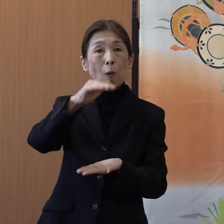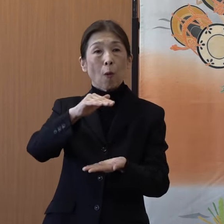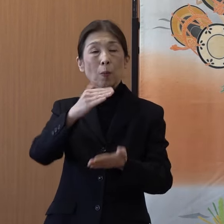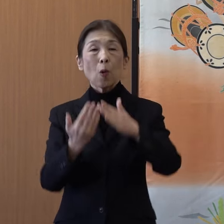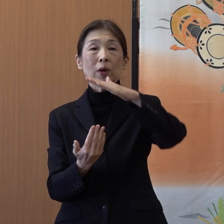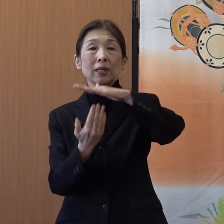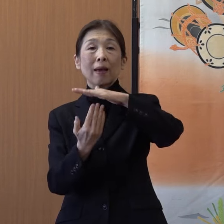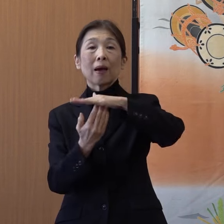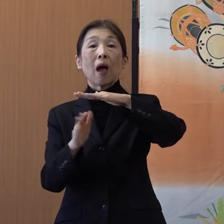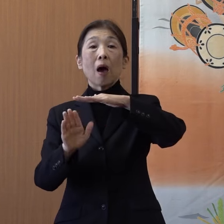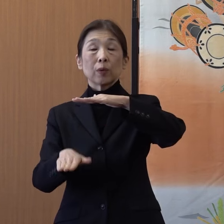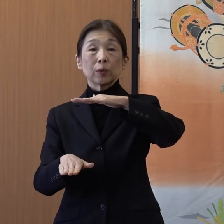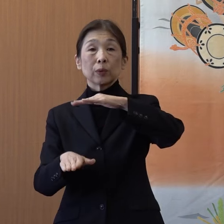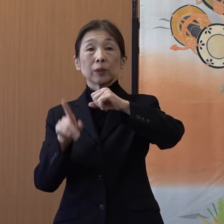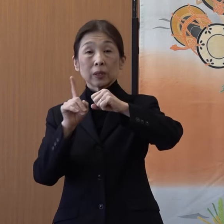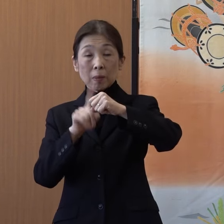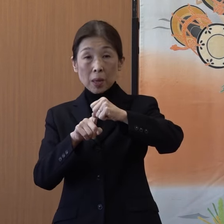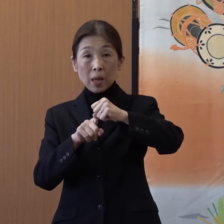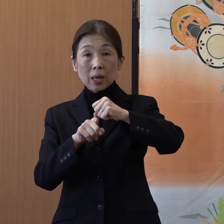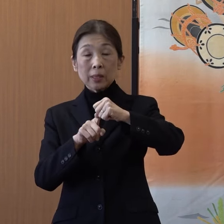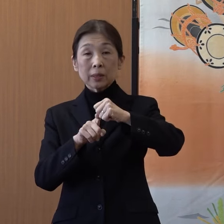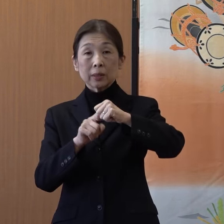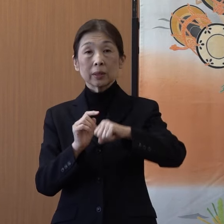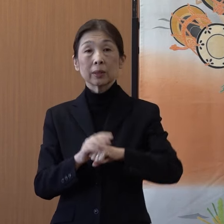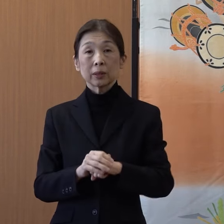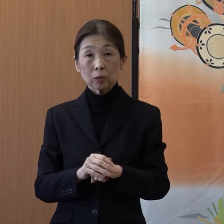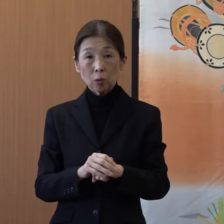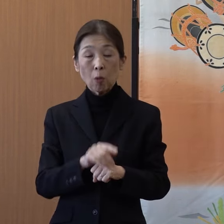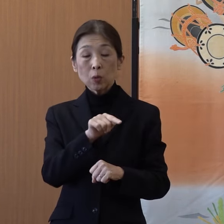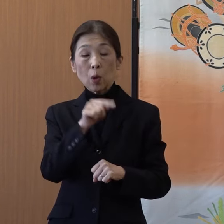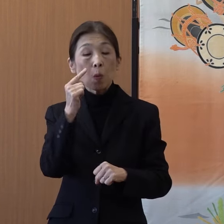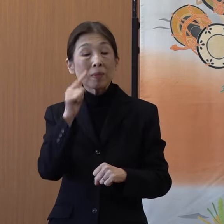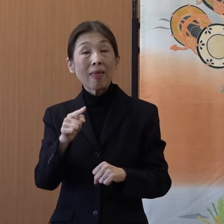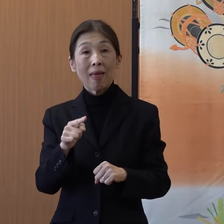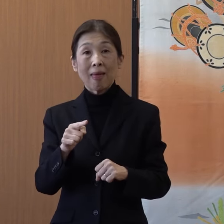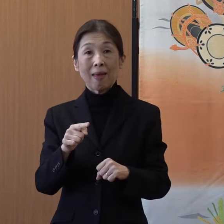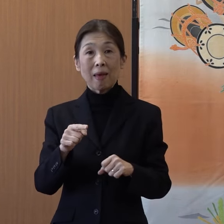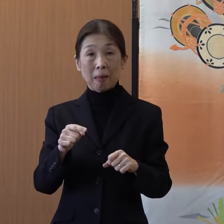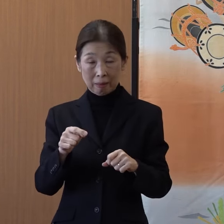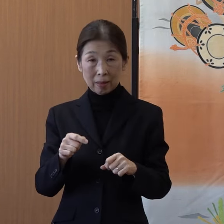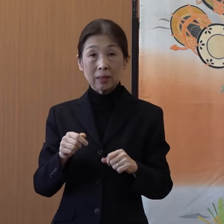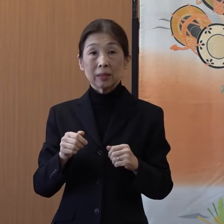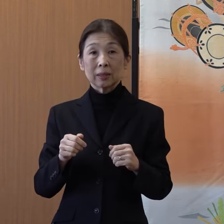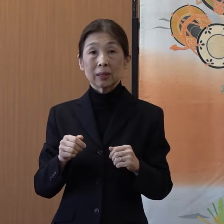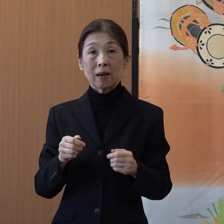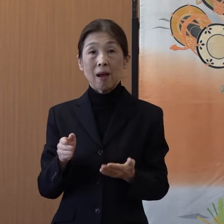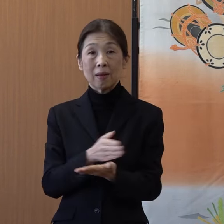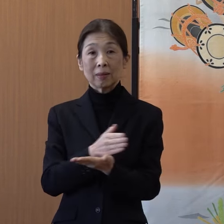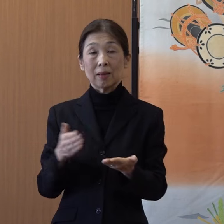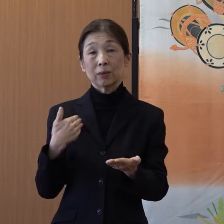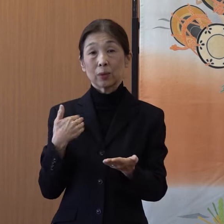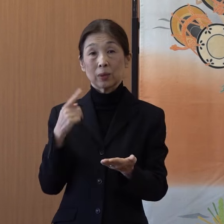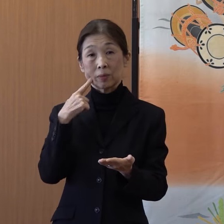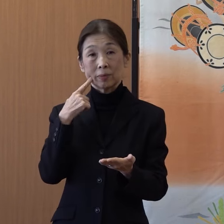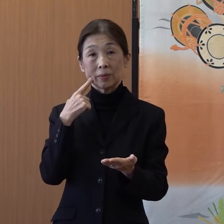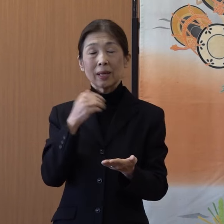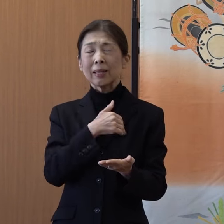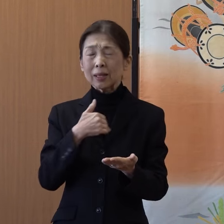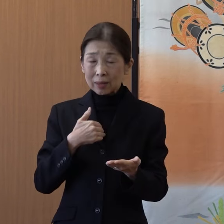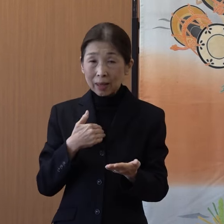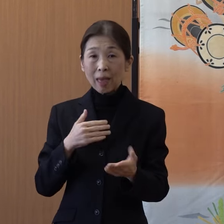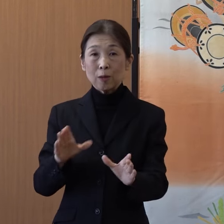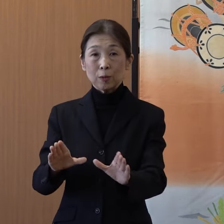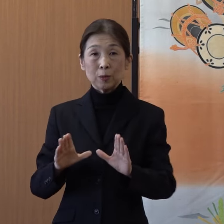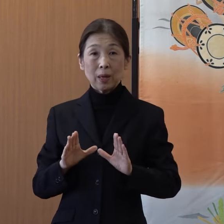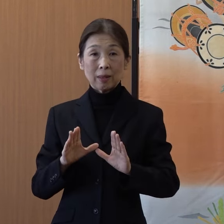ありますので、そことの、バランスを取った上でということになってしまいますけれども、できる限り受け入れをしていきたい